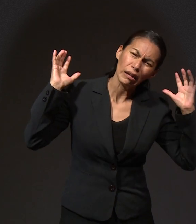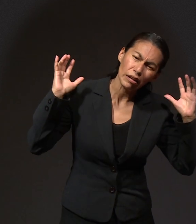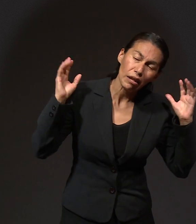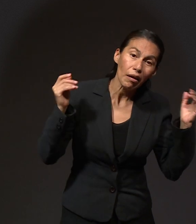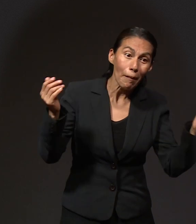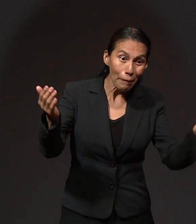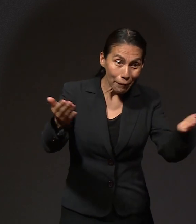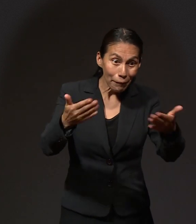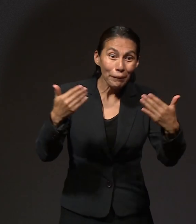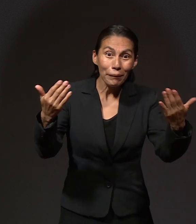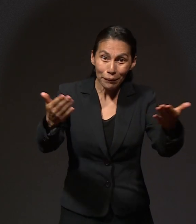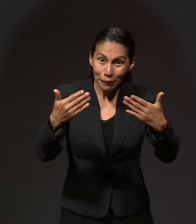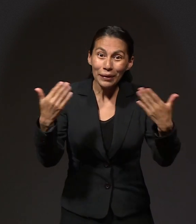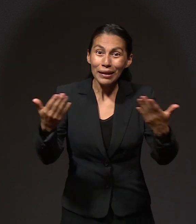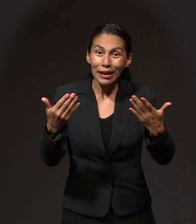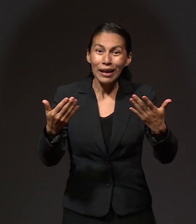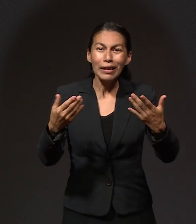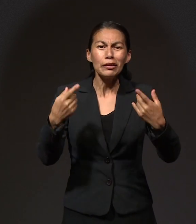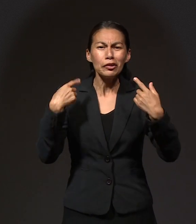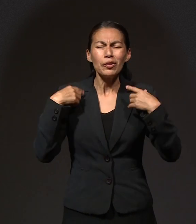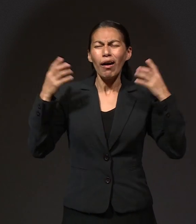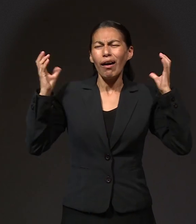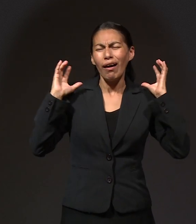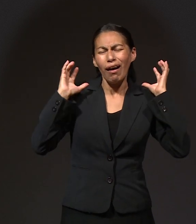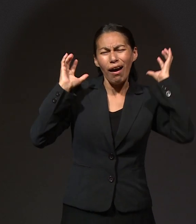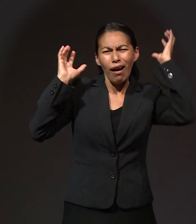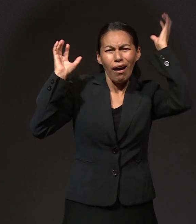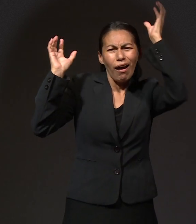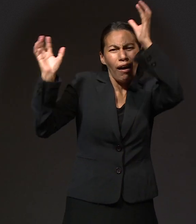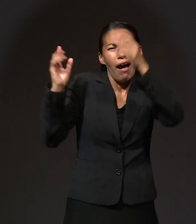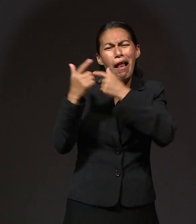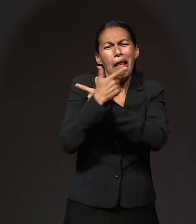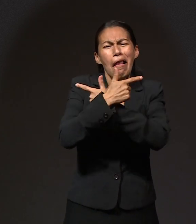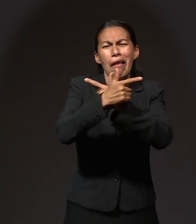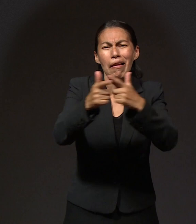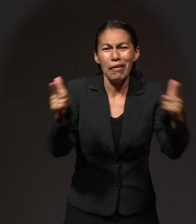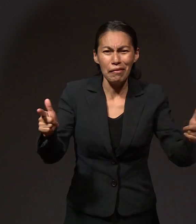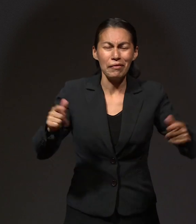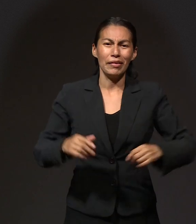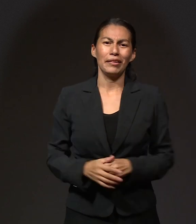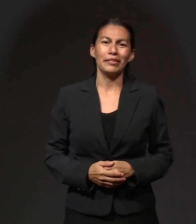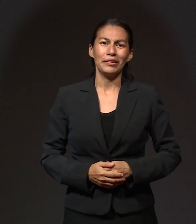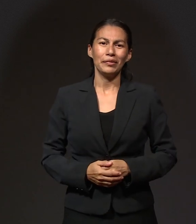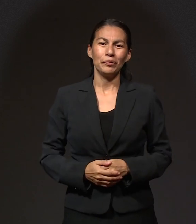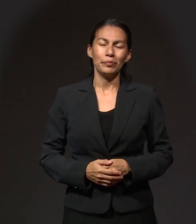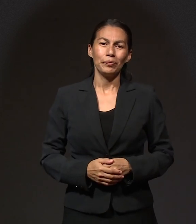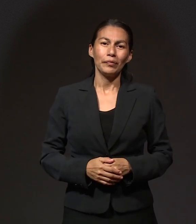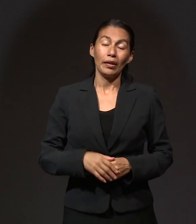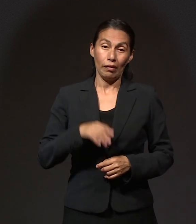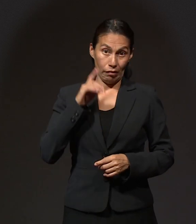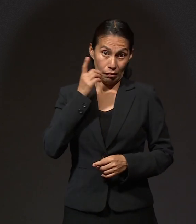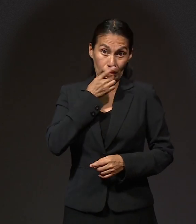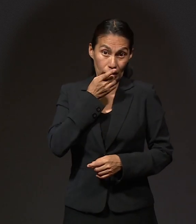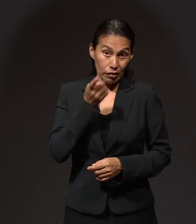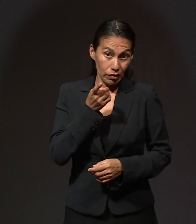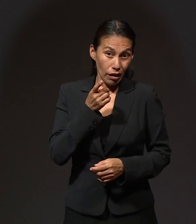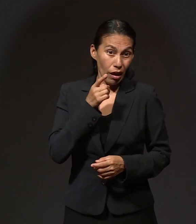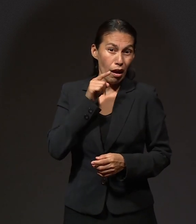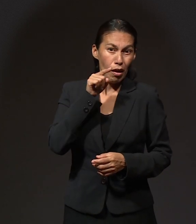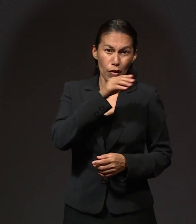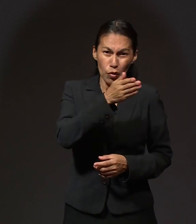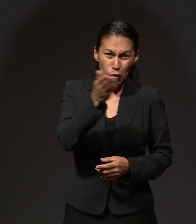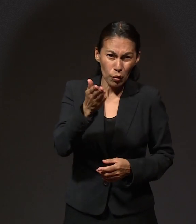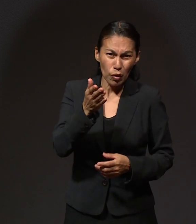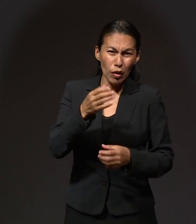os haré descansar, ha dicho. Lleven mi yugo sobre vosotros y aprendan de mí que